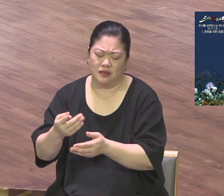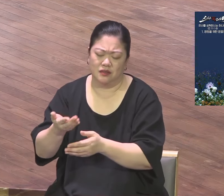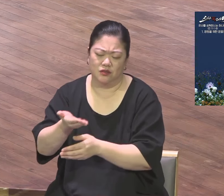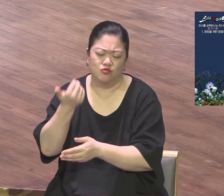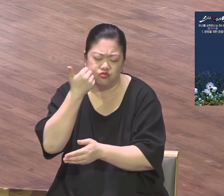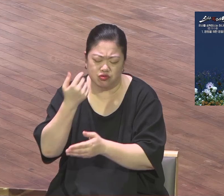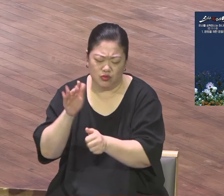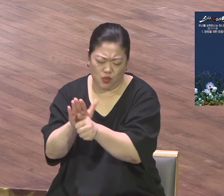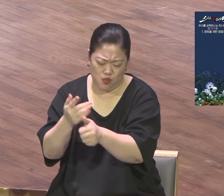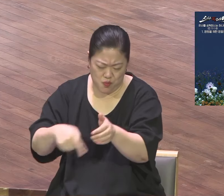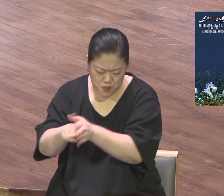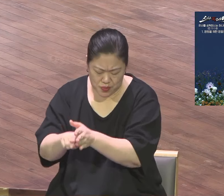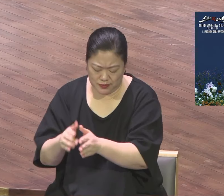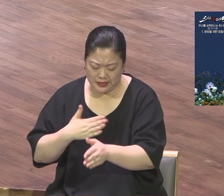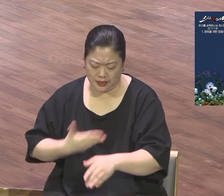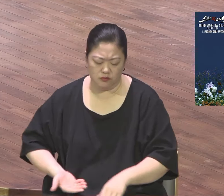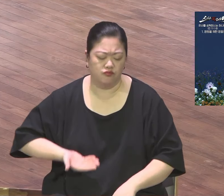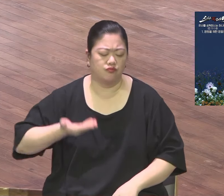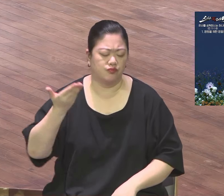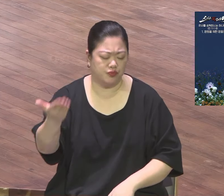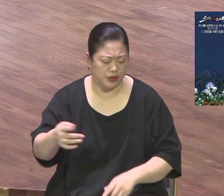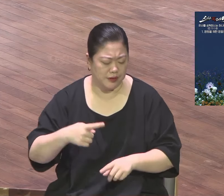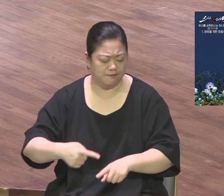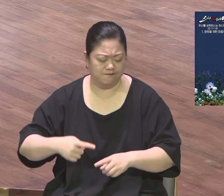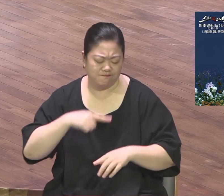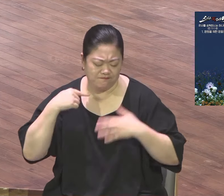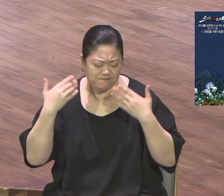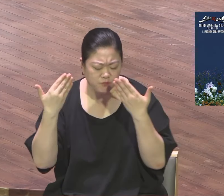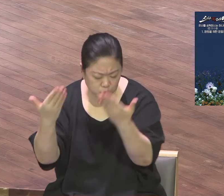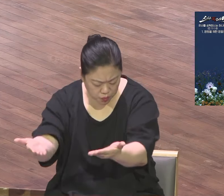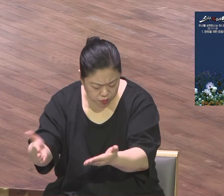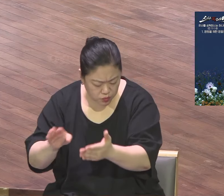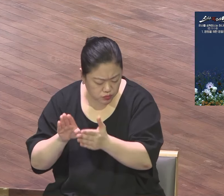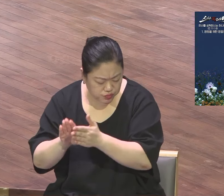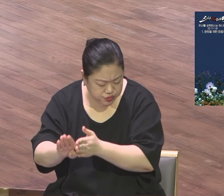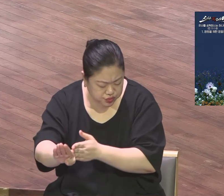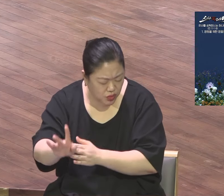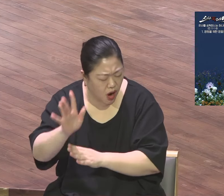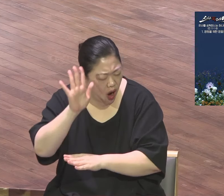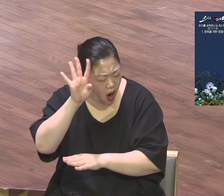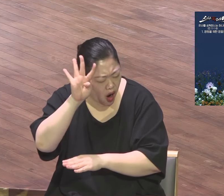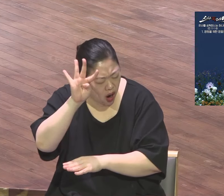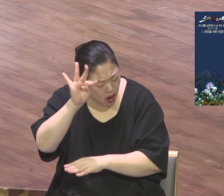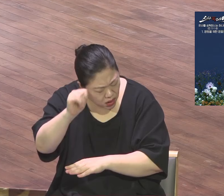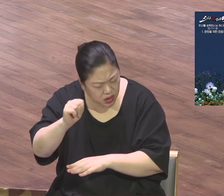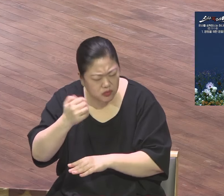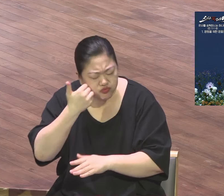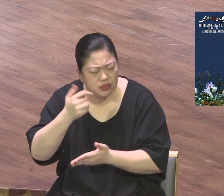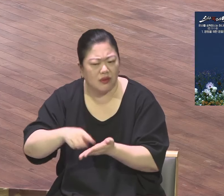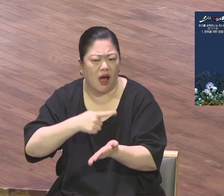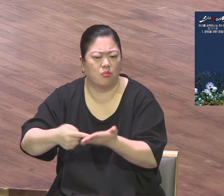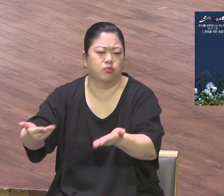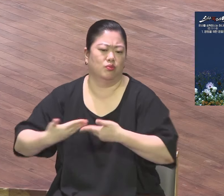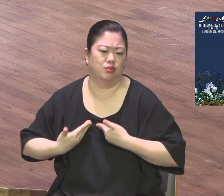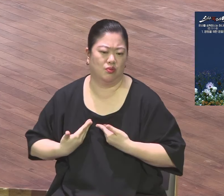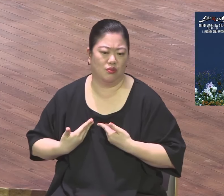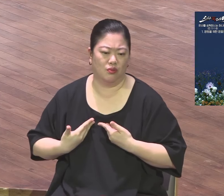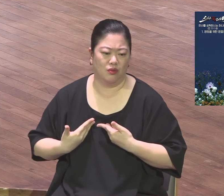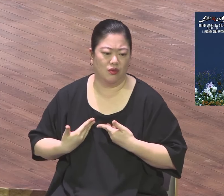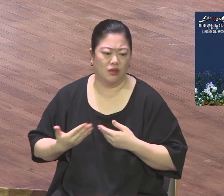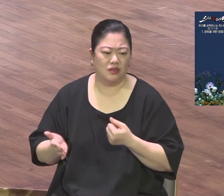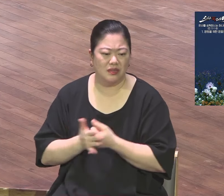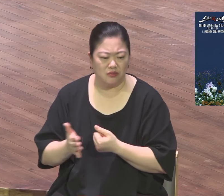그런 해석이에요. 이런 다양한 해석들을 종합해 보면요, 하나님의